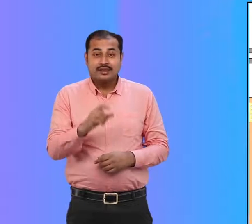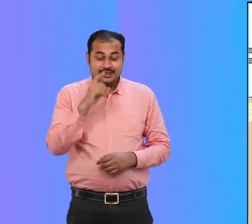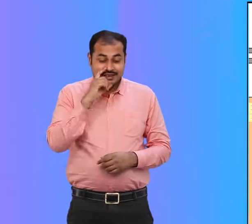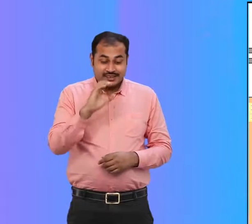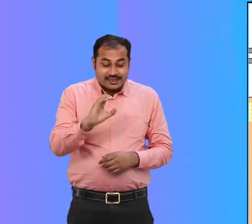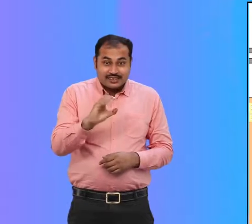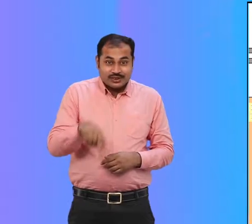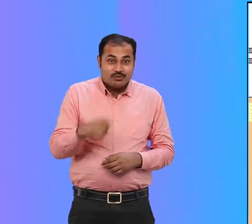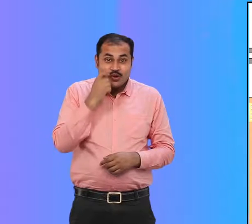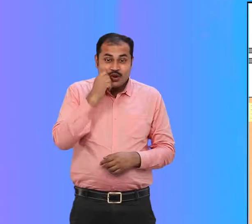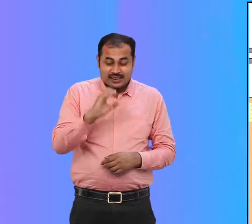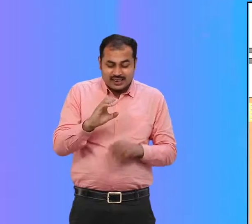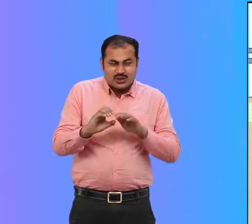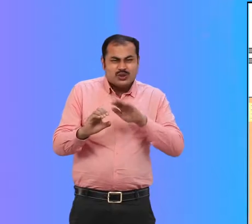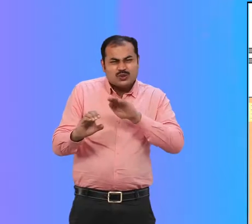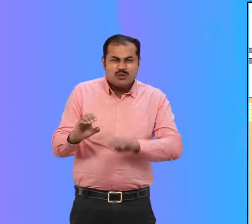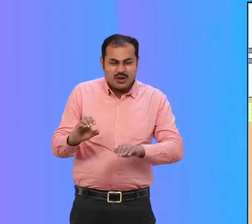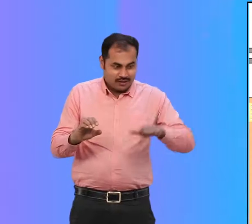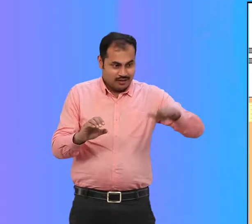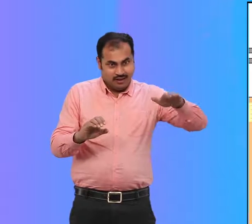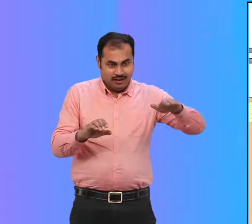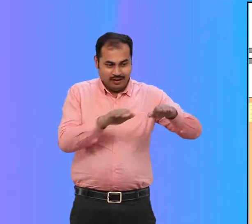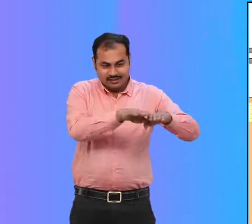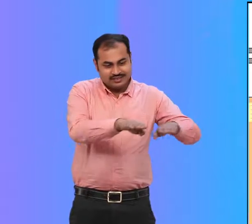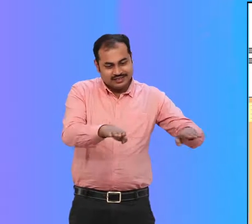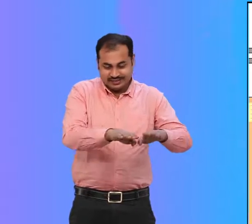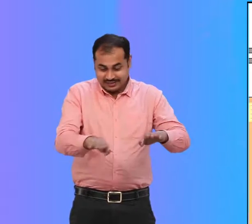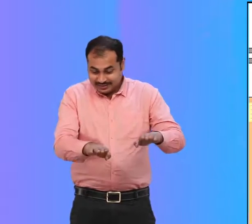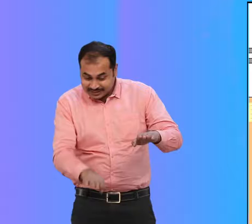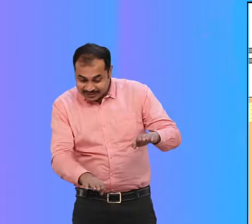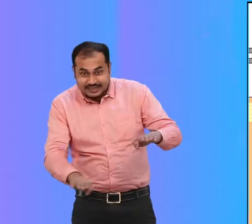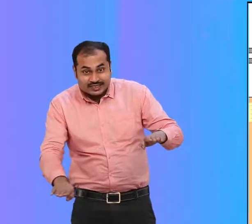में चोटी के नीचे के नल का उपयोग आसानी से कर पा रहा है